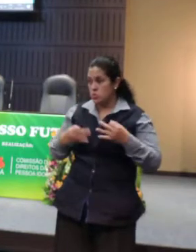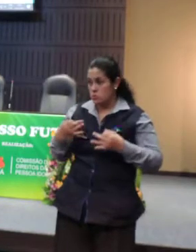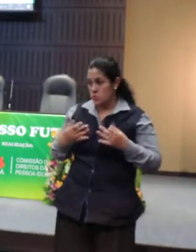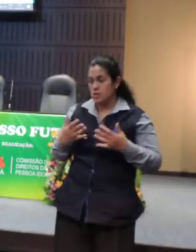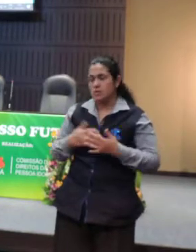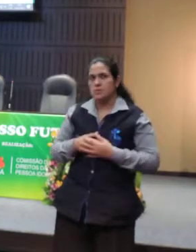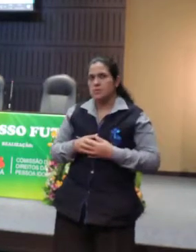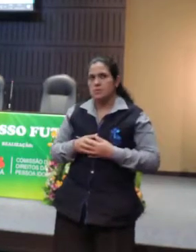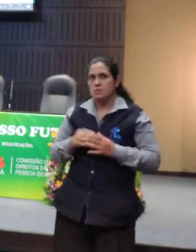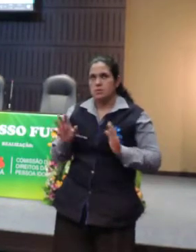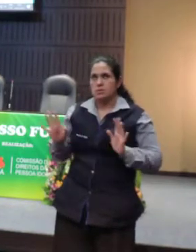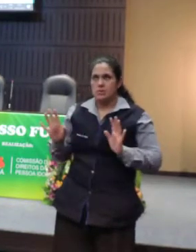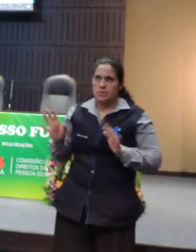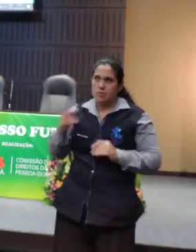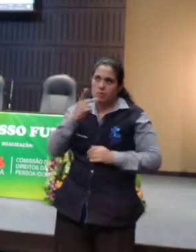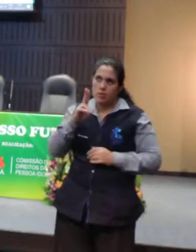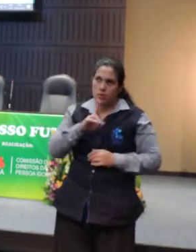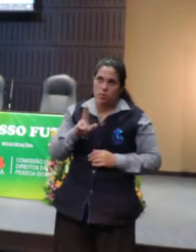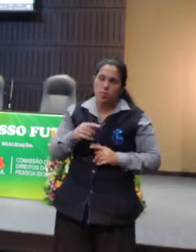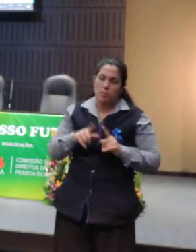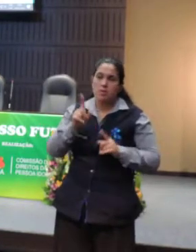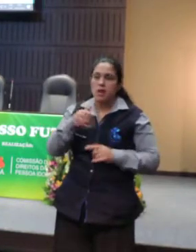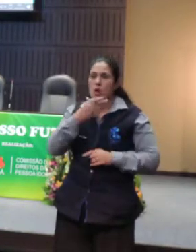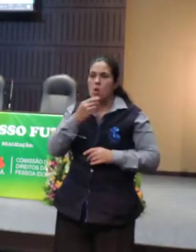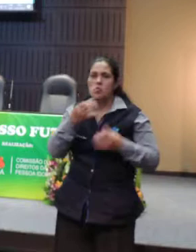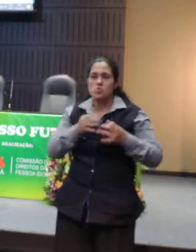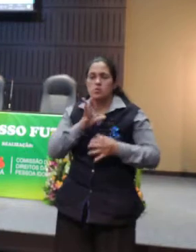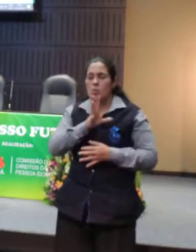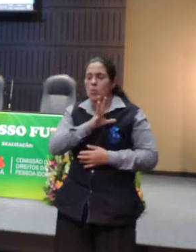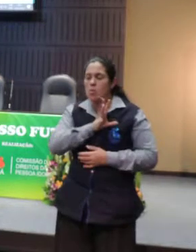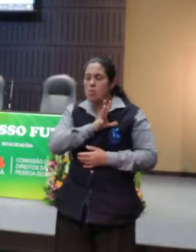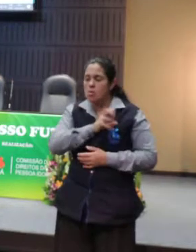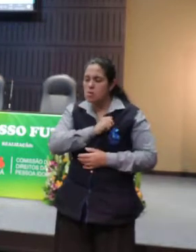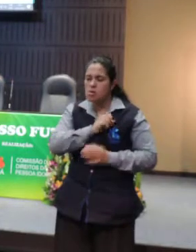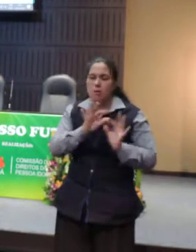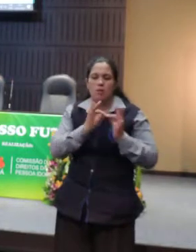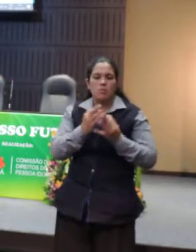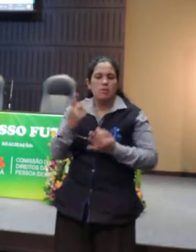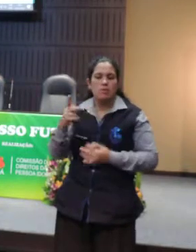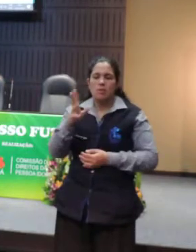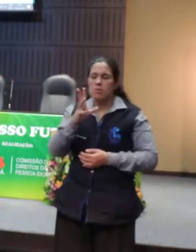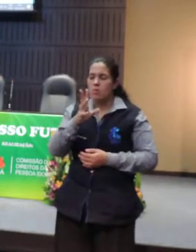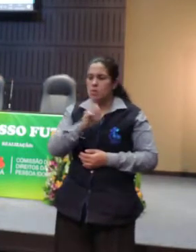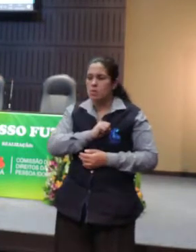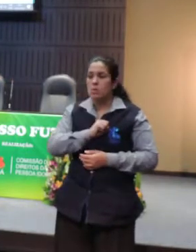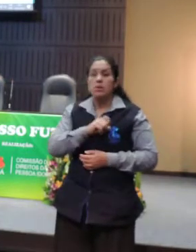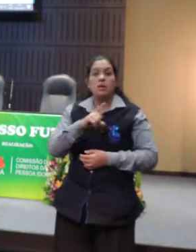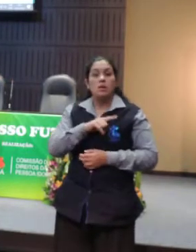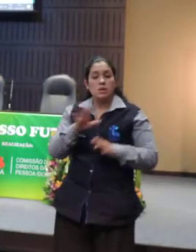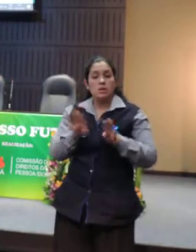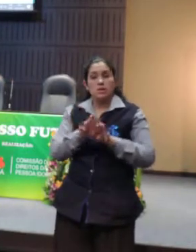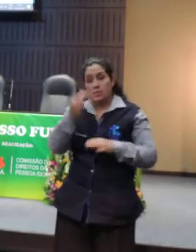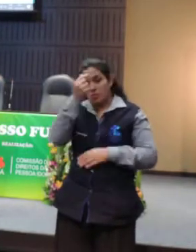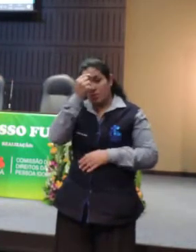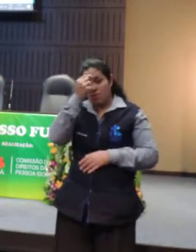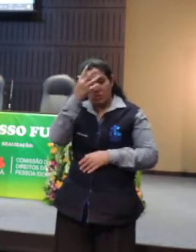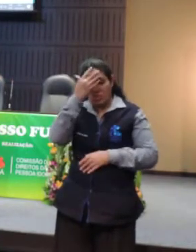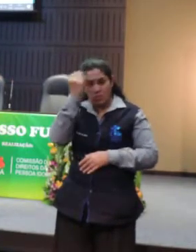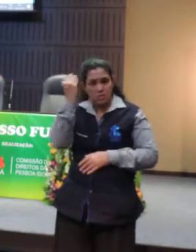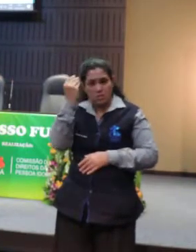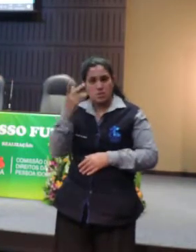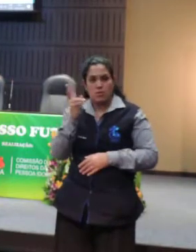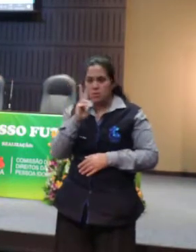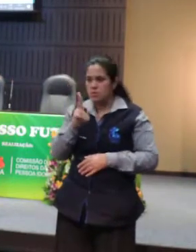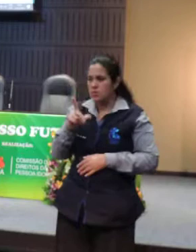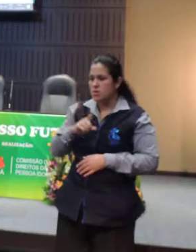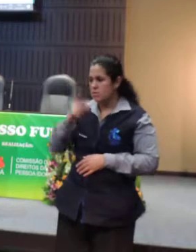não gosto de nomes, claro, mas é um juiz, uma pessoa que eu amo de paixão, a família dele. Ele também está com Alzheimer. Veja só, uma pessoa que passou a